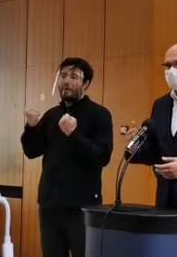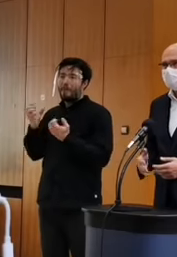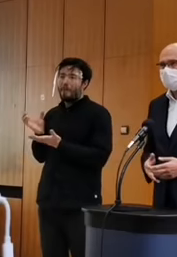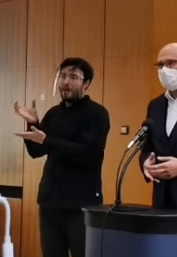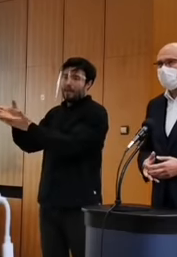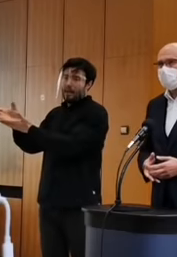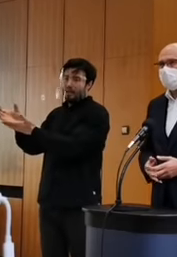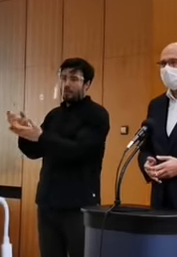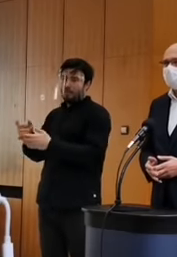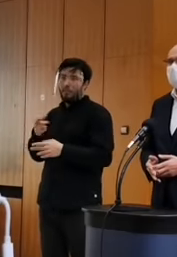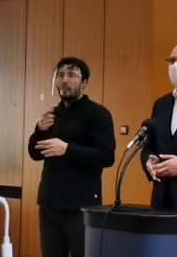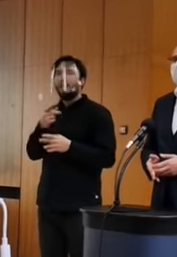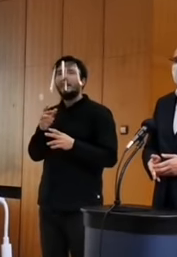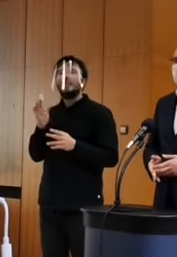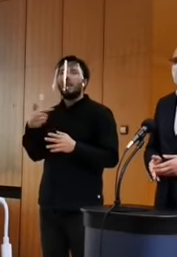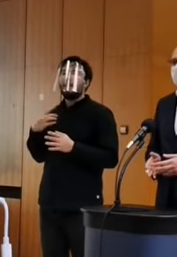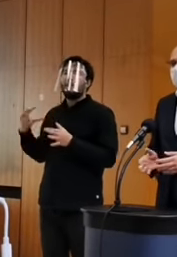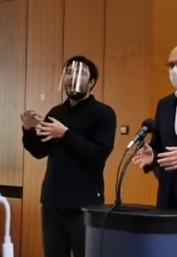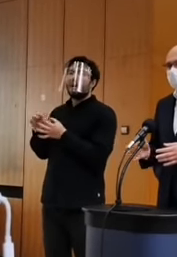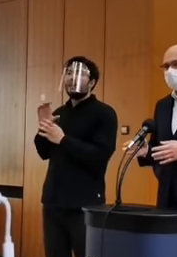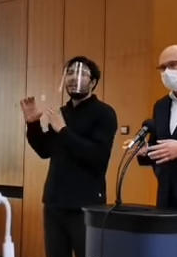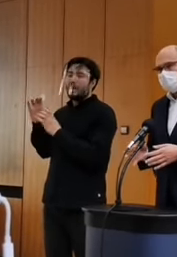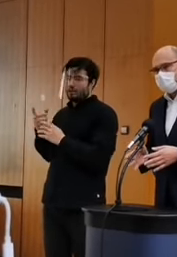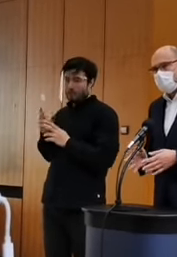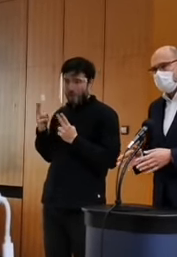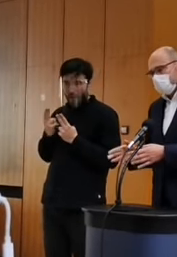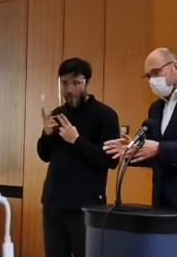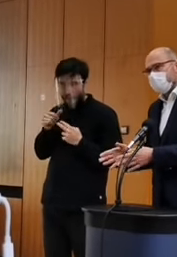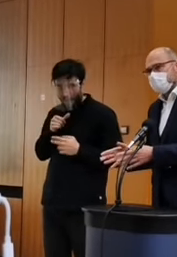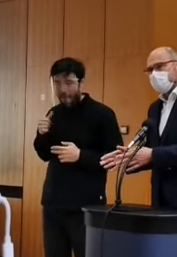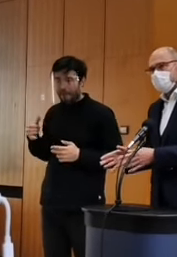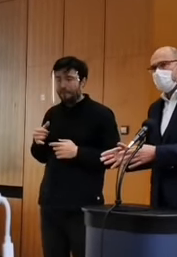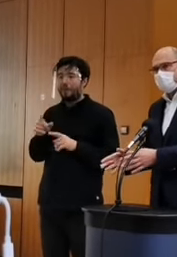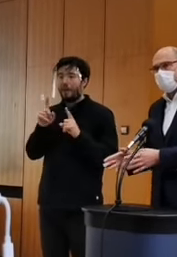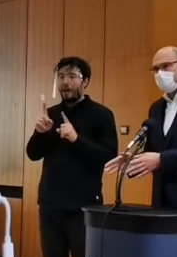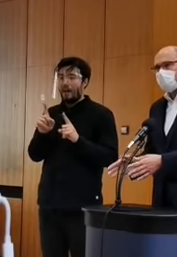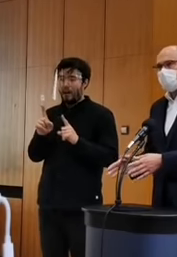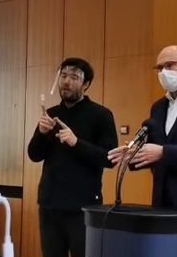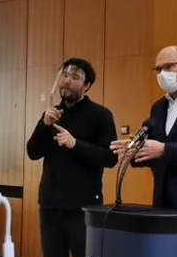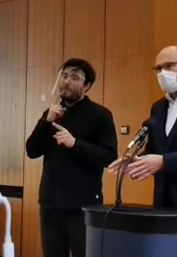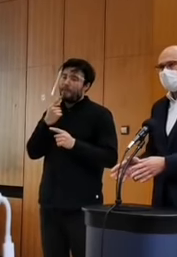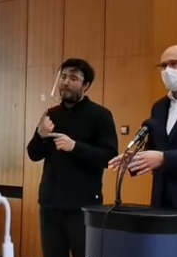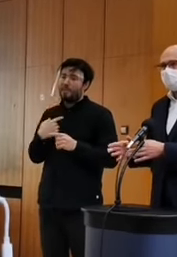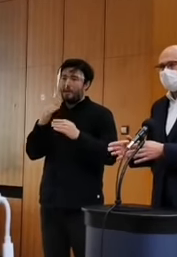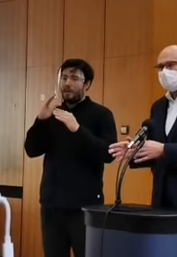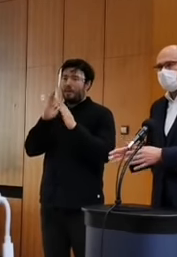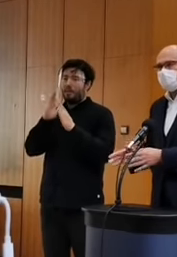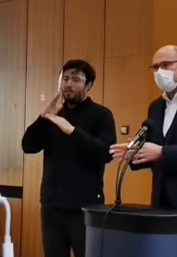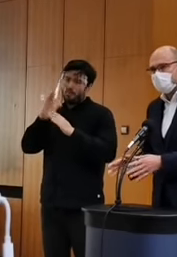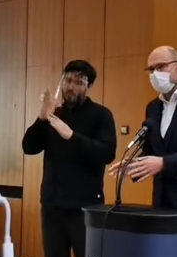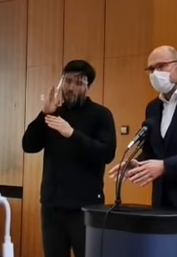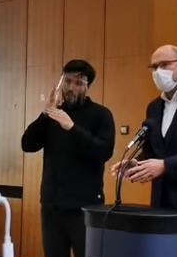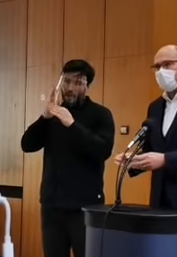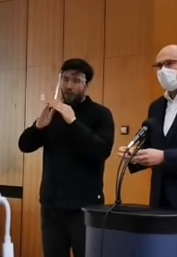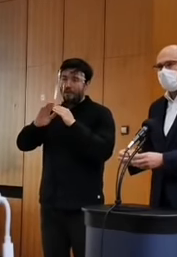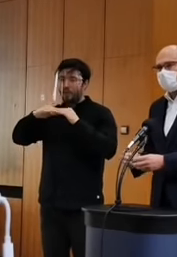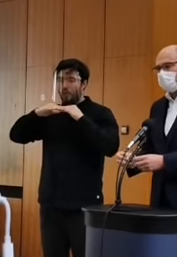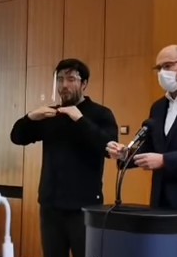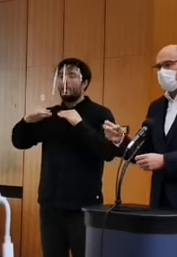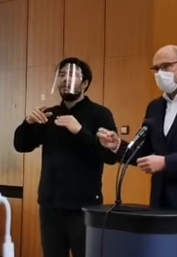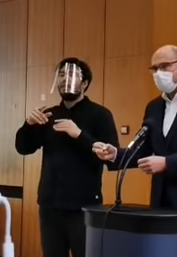jak môže pre mňa nebyť partner? Ale zase povedzme si aj na rovinu, že rozhádal proti sebe všetkých